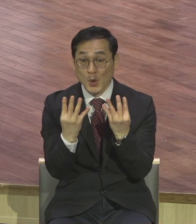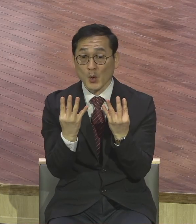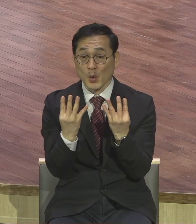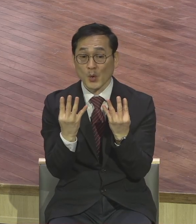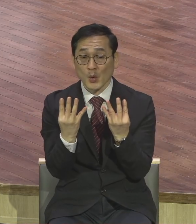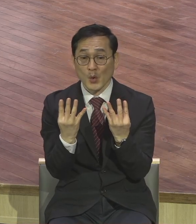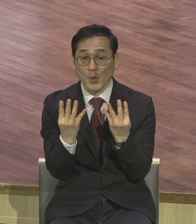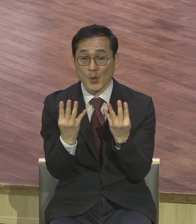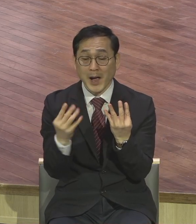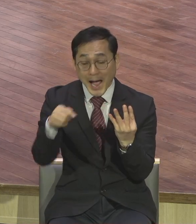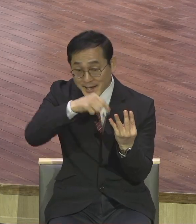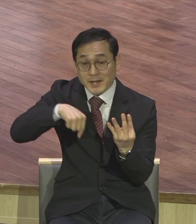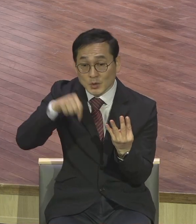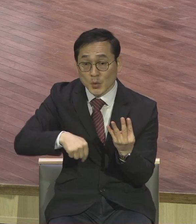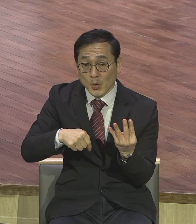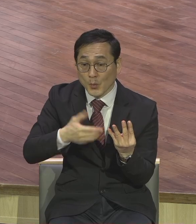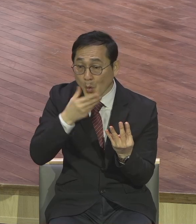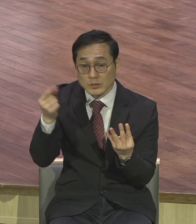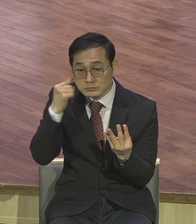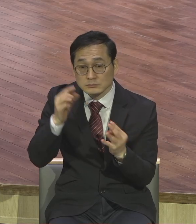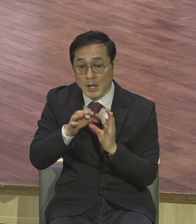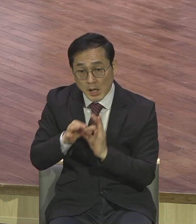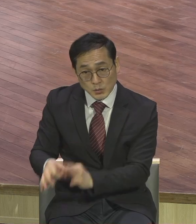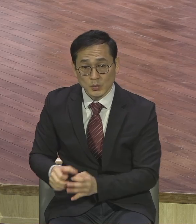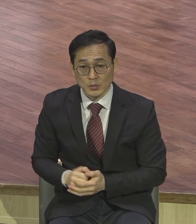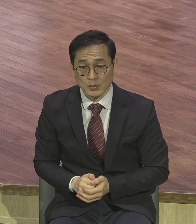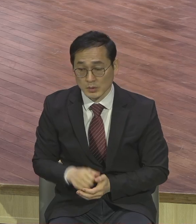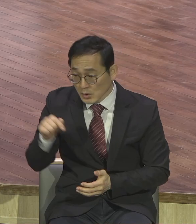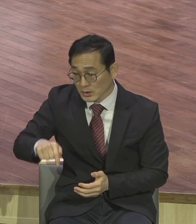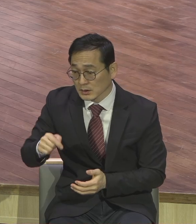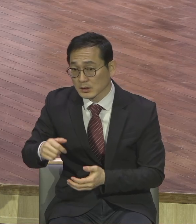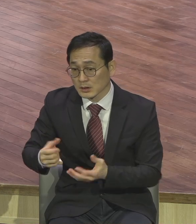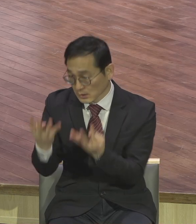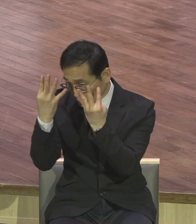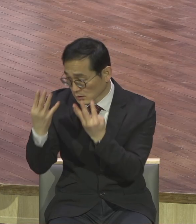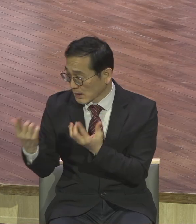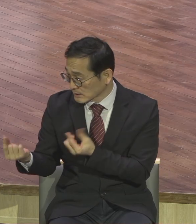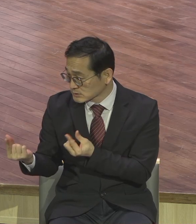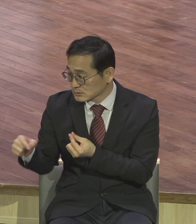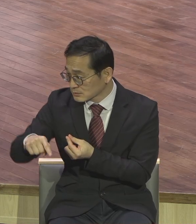감옥에 갇혔는데 감옥 갇히면 누가 있습니까?